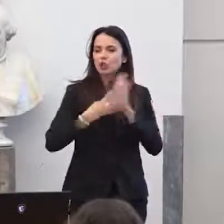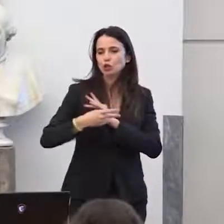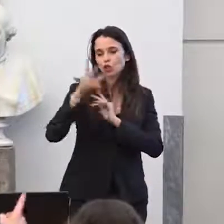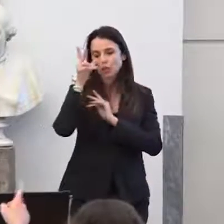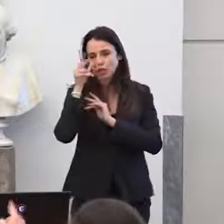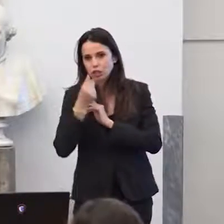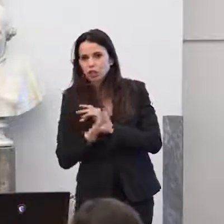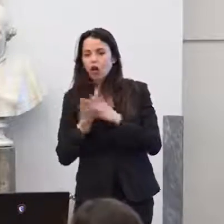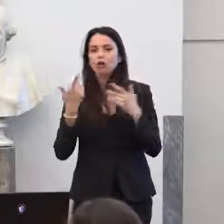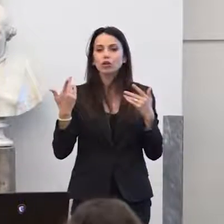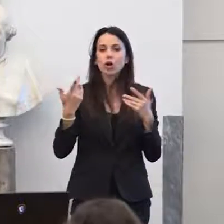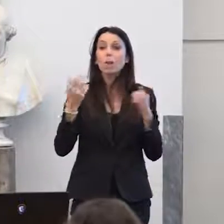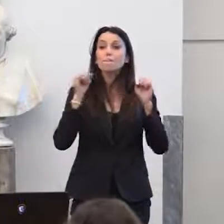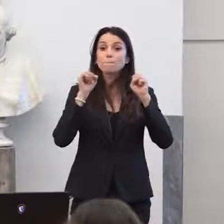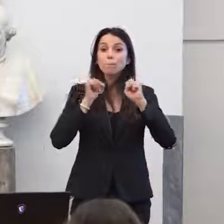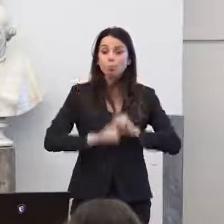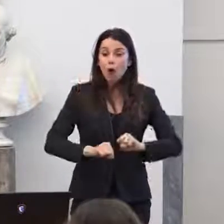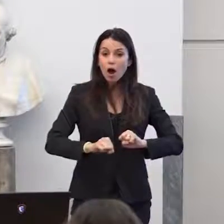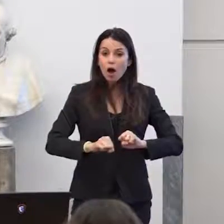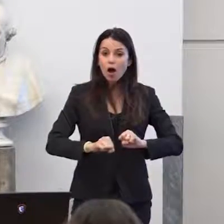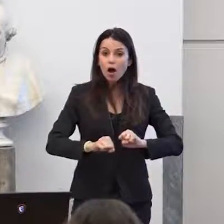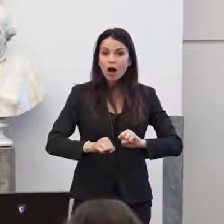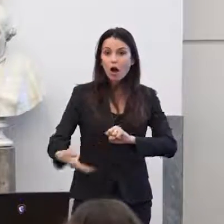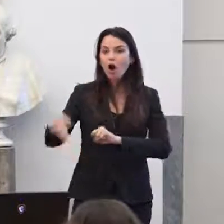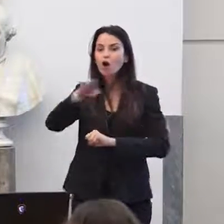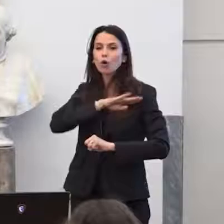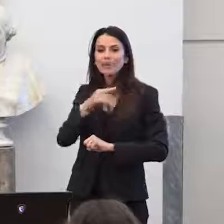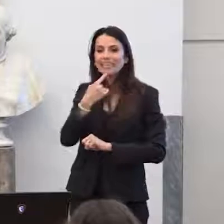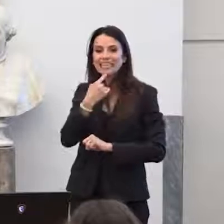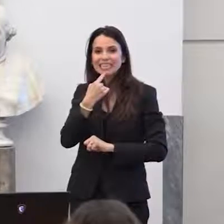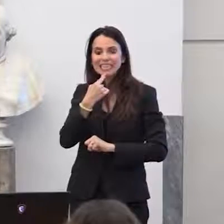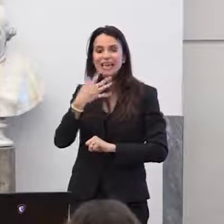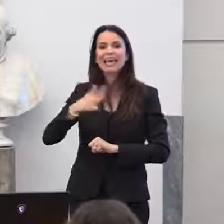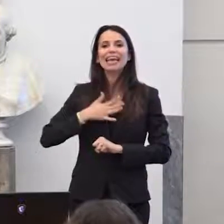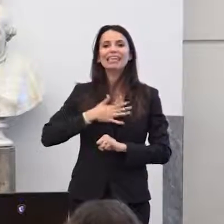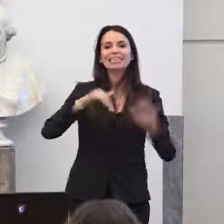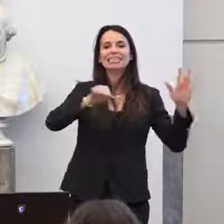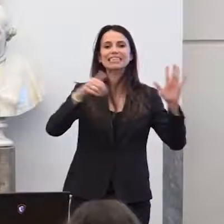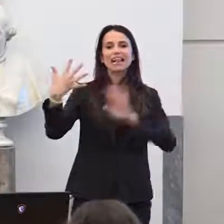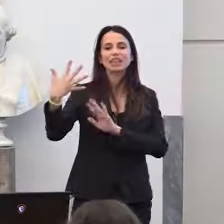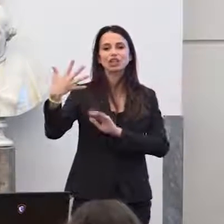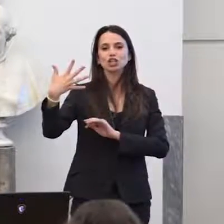sonno, colpiranno l'80% delle persone over 65.